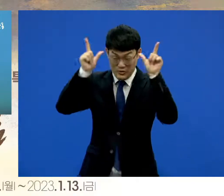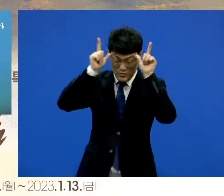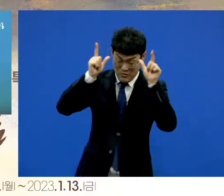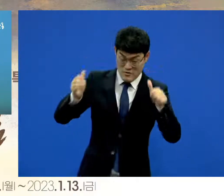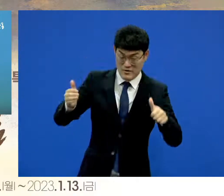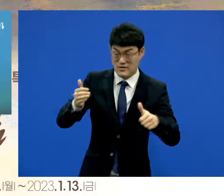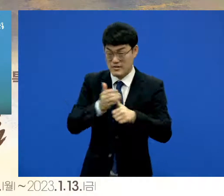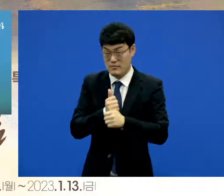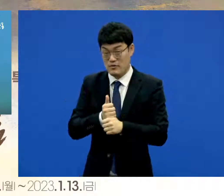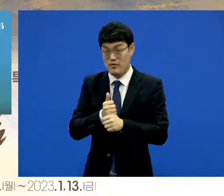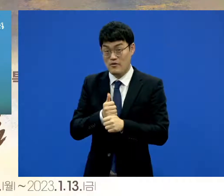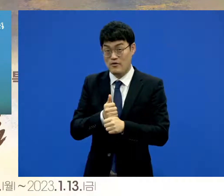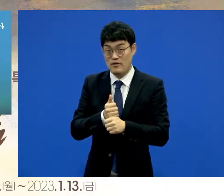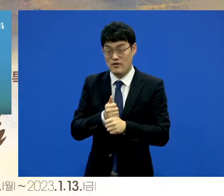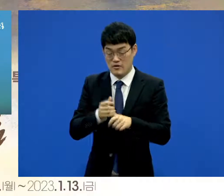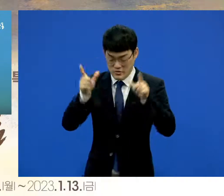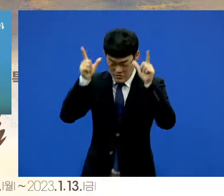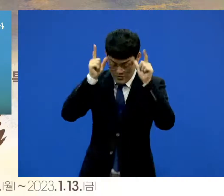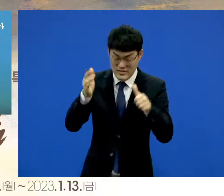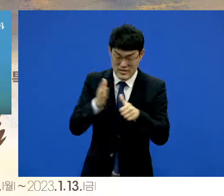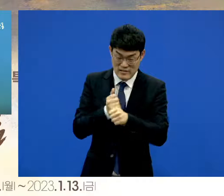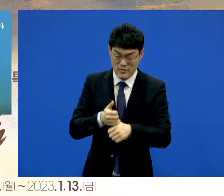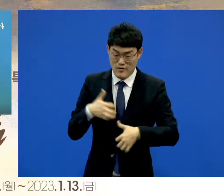어느 송아지가 울고 있는지 모르지만